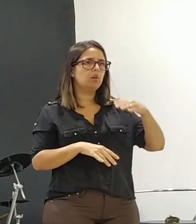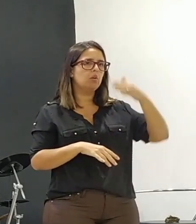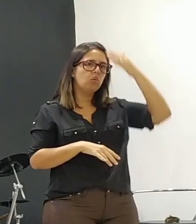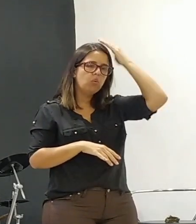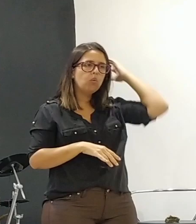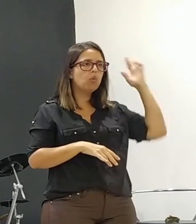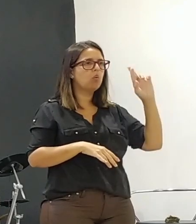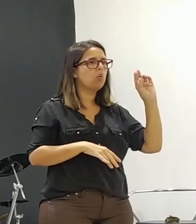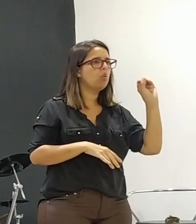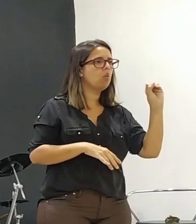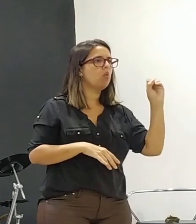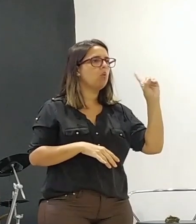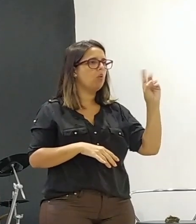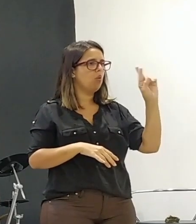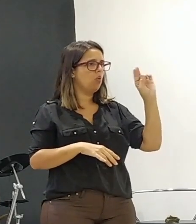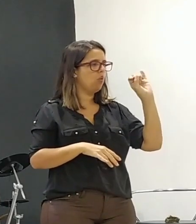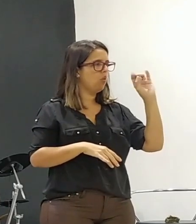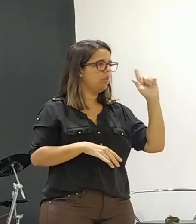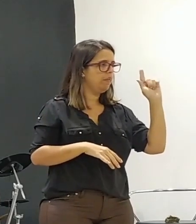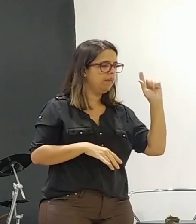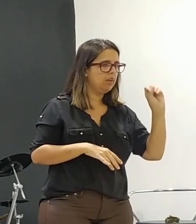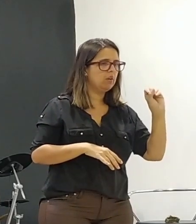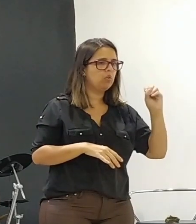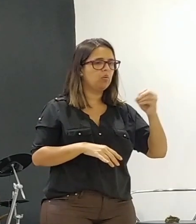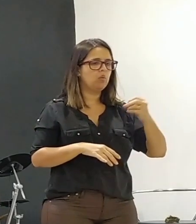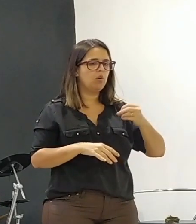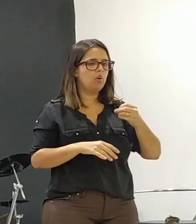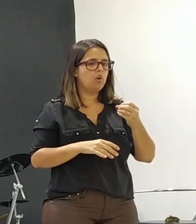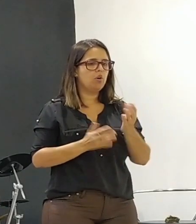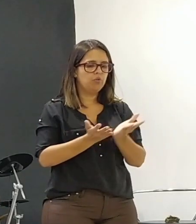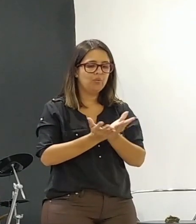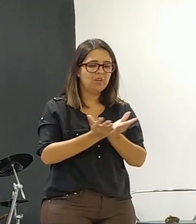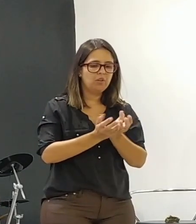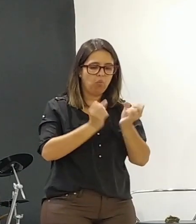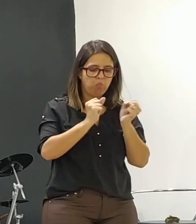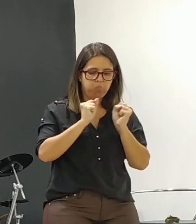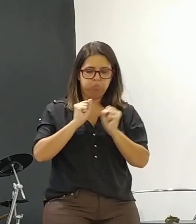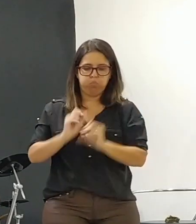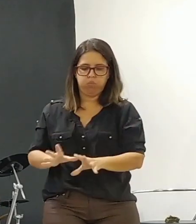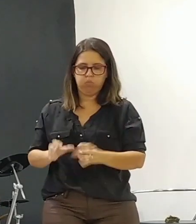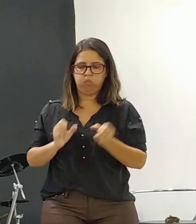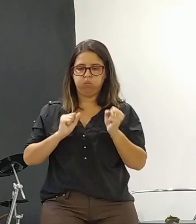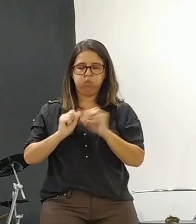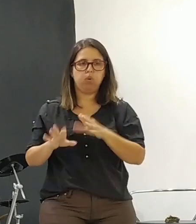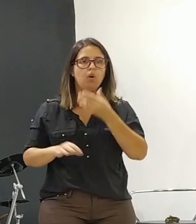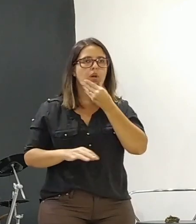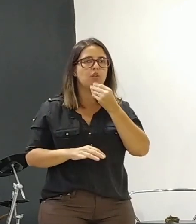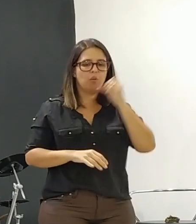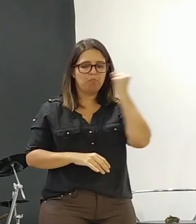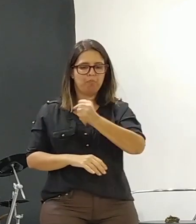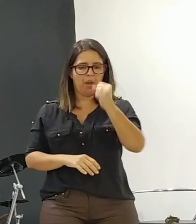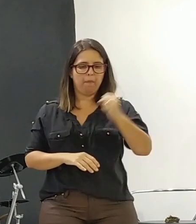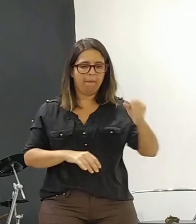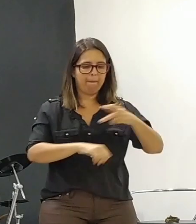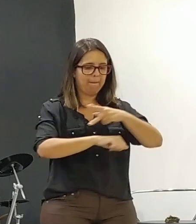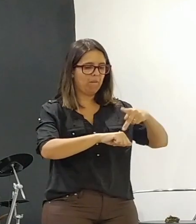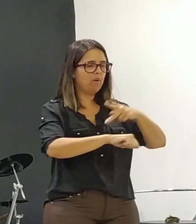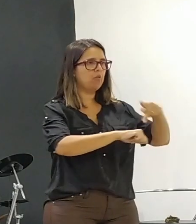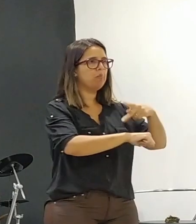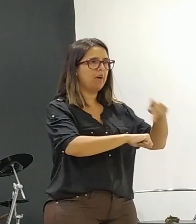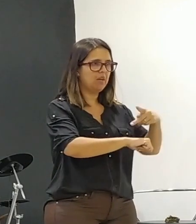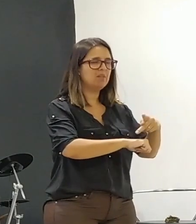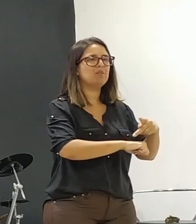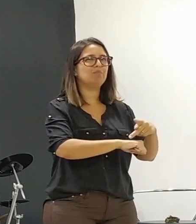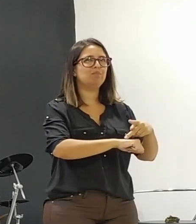aí, onde os cristãos eram jogados num buraco e os caras iam matando eles lá naqueles países muçulmanos. É isso,